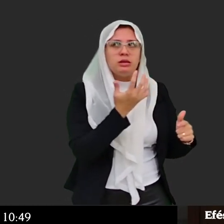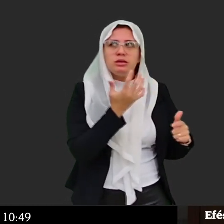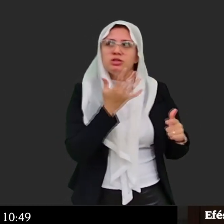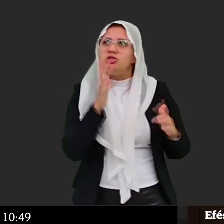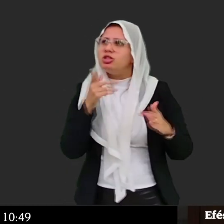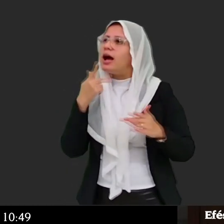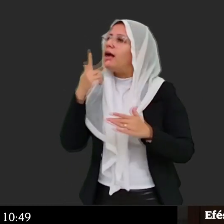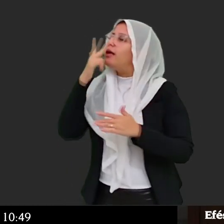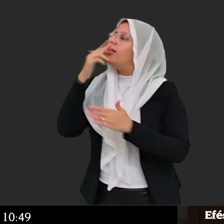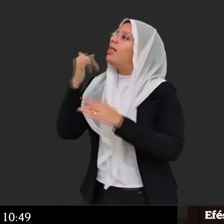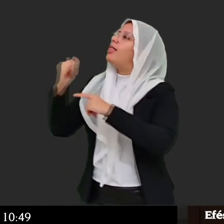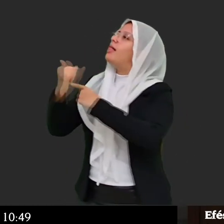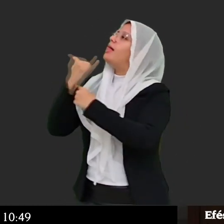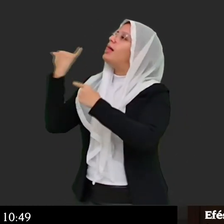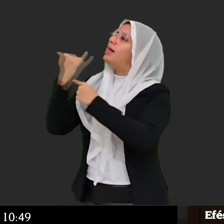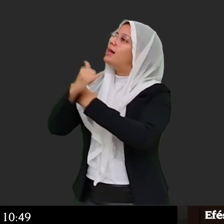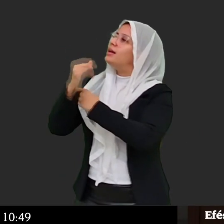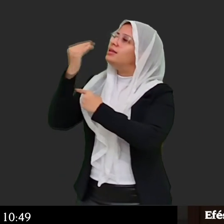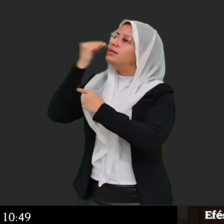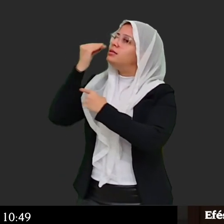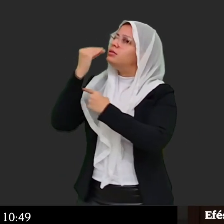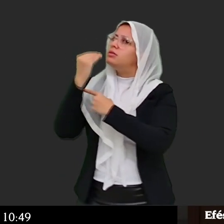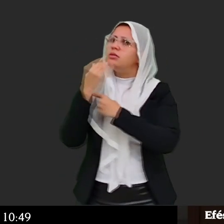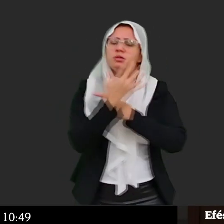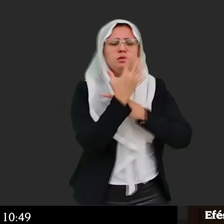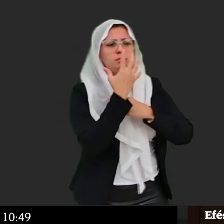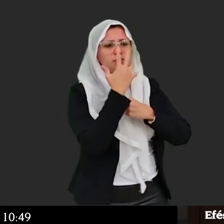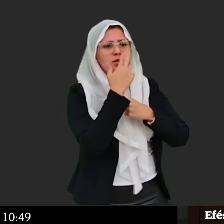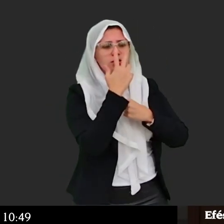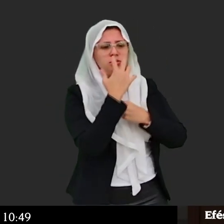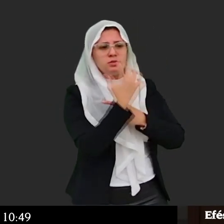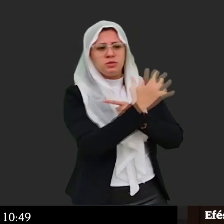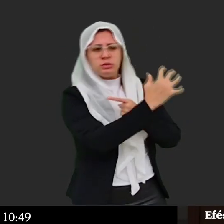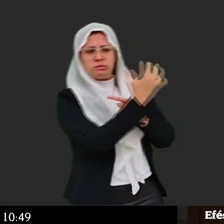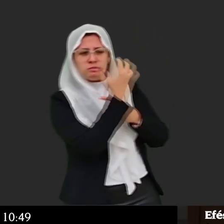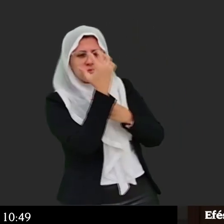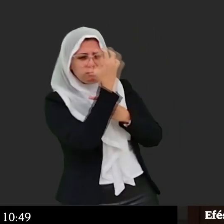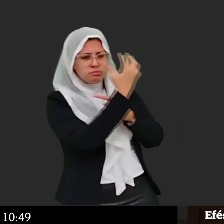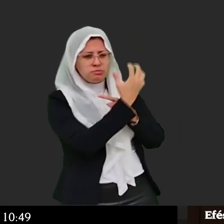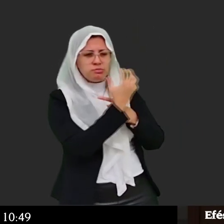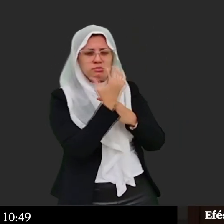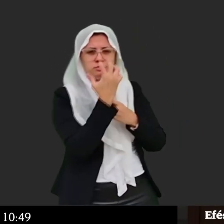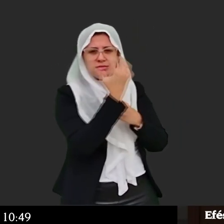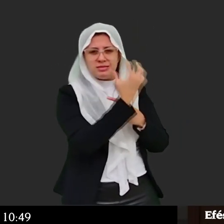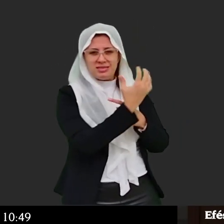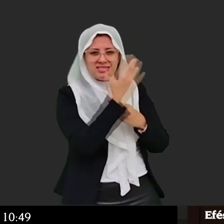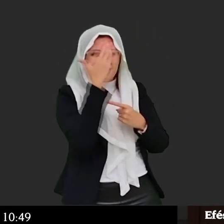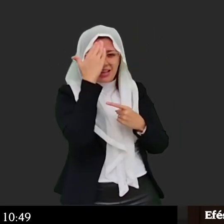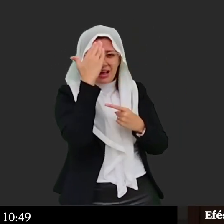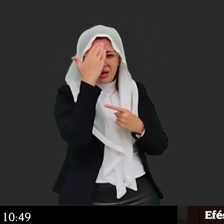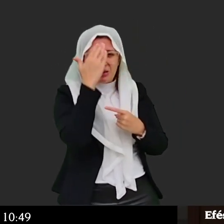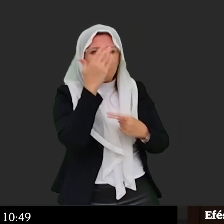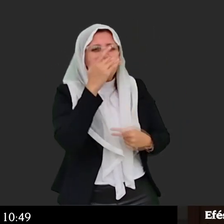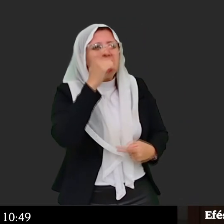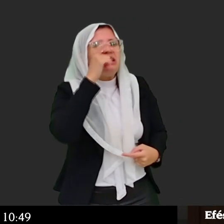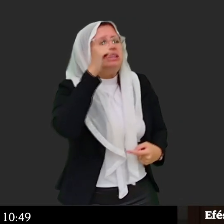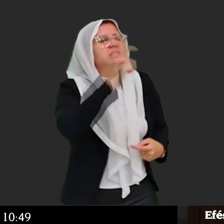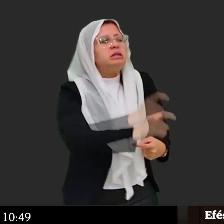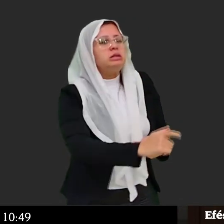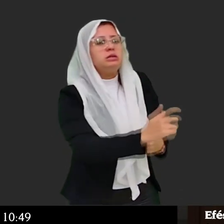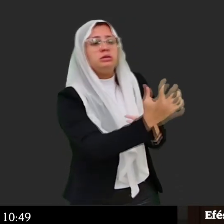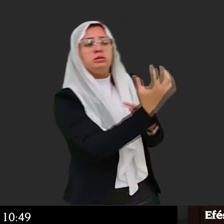bendita graça. E estes enganos são por fraudes, por interesses,